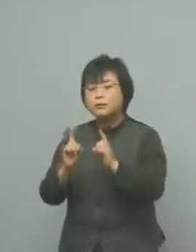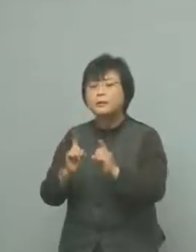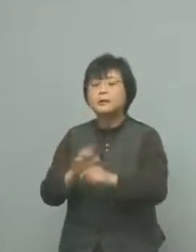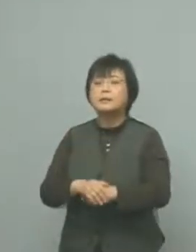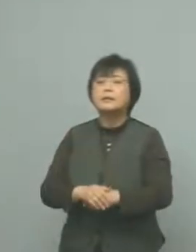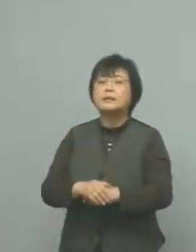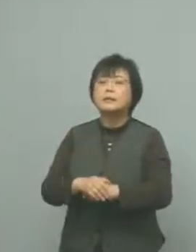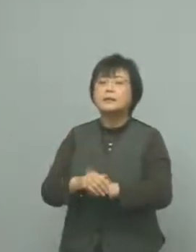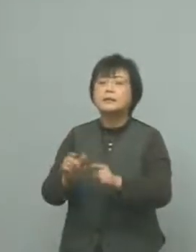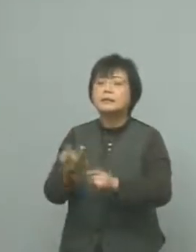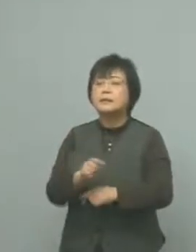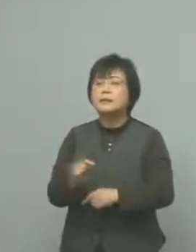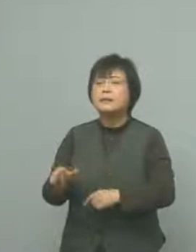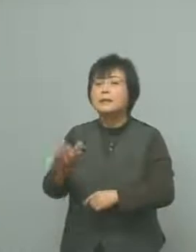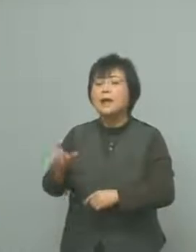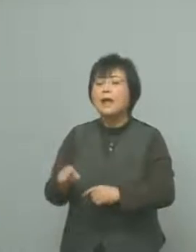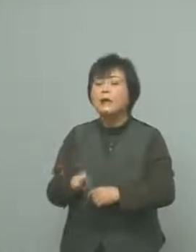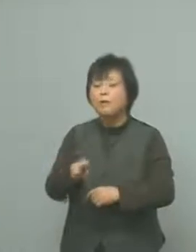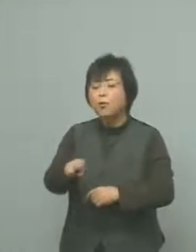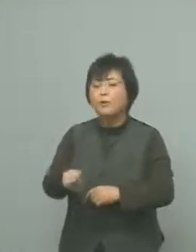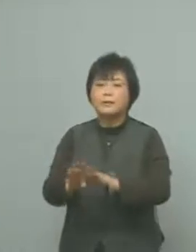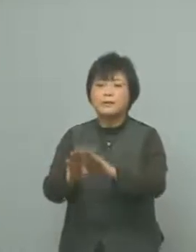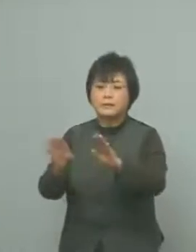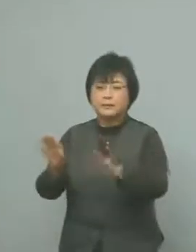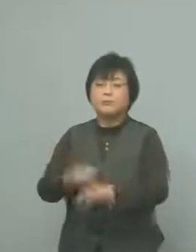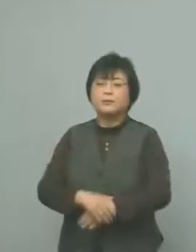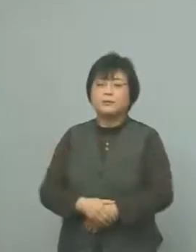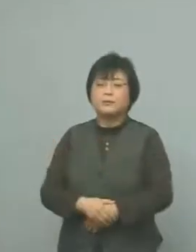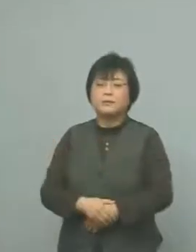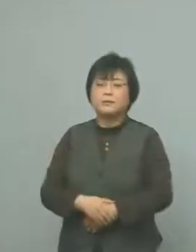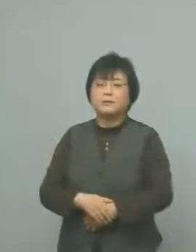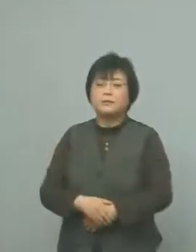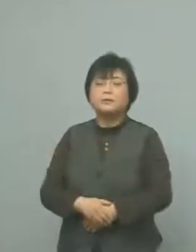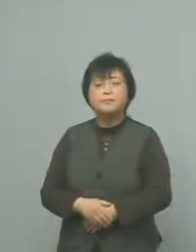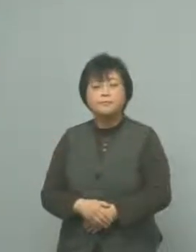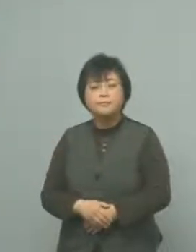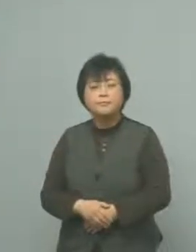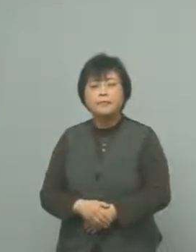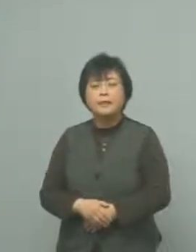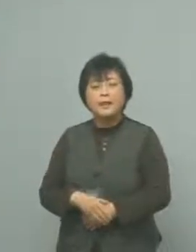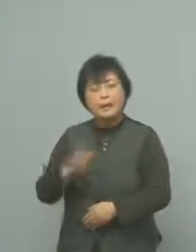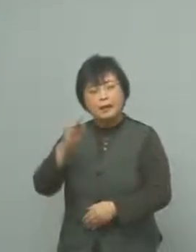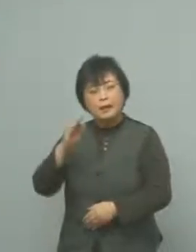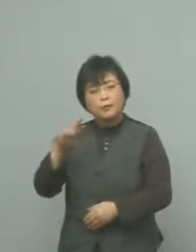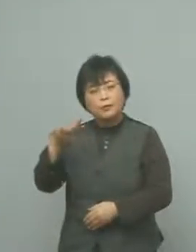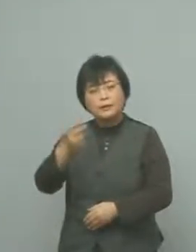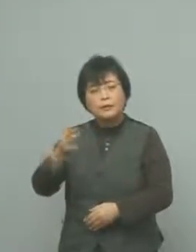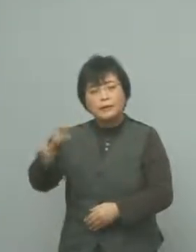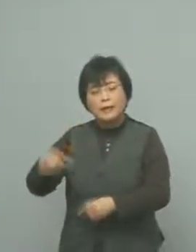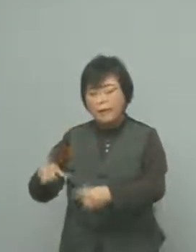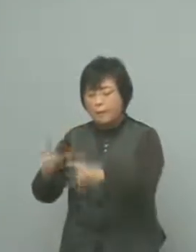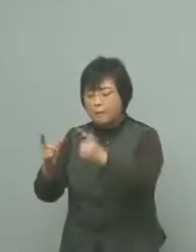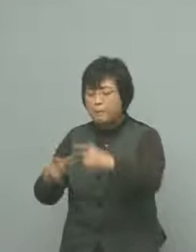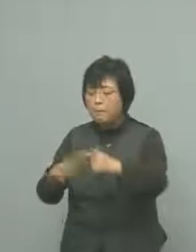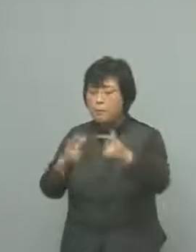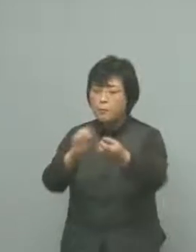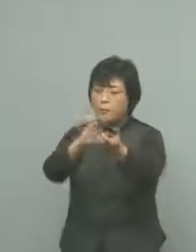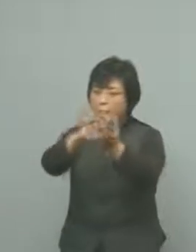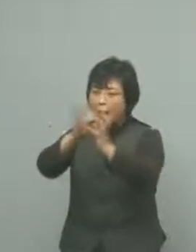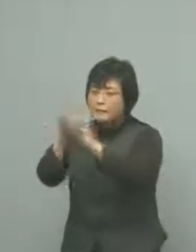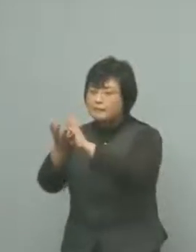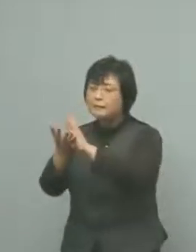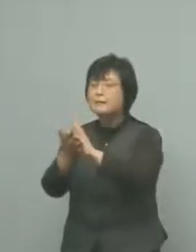開催されます。天童の春を彩る人間将棋では、約2000本の桜が咲き誇